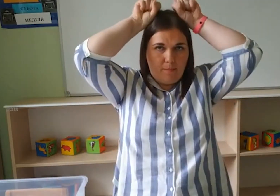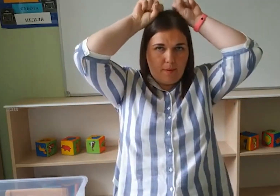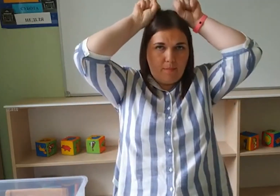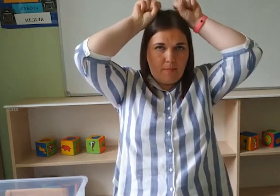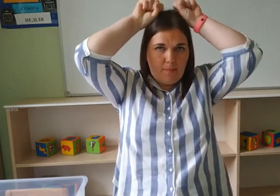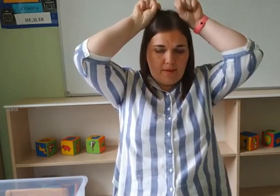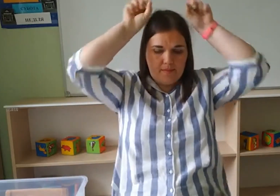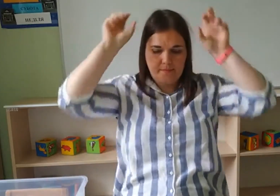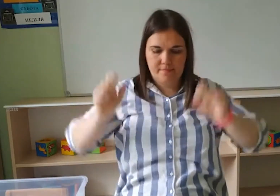Бе-бе-бе-бе-бе-бе-бе.